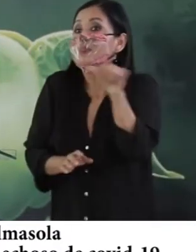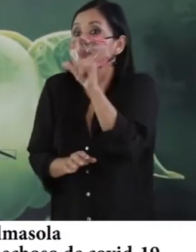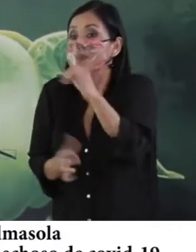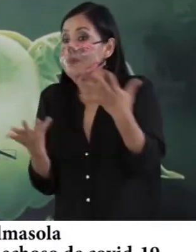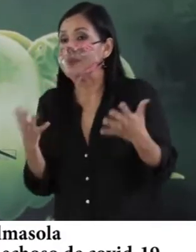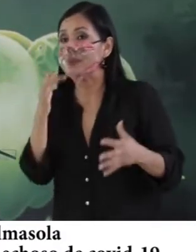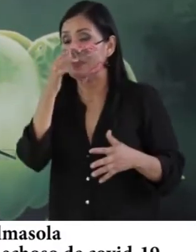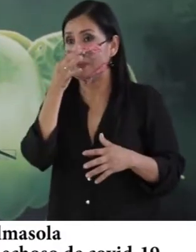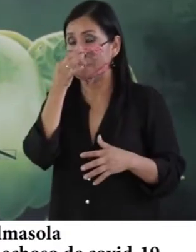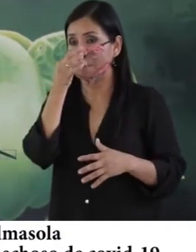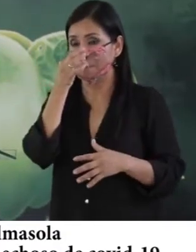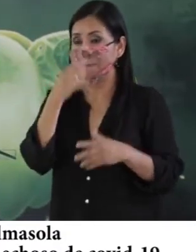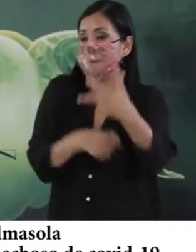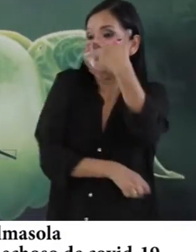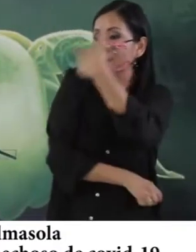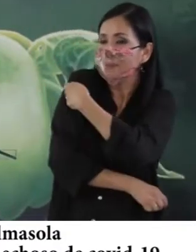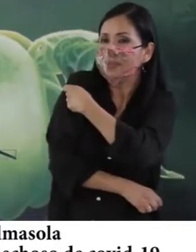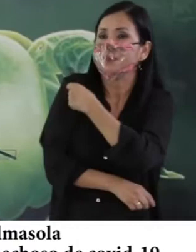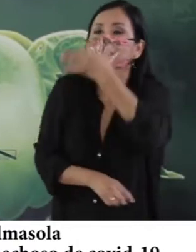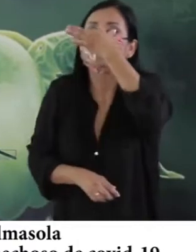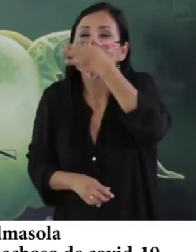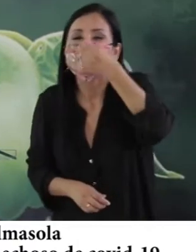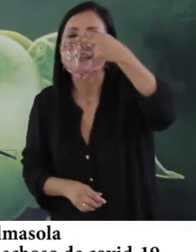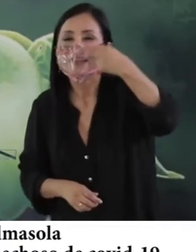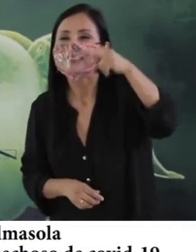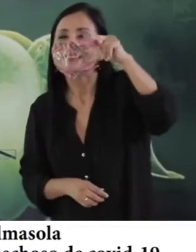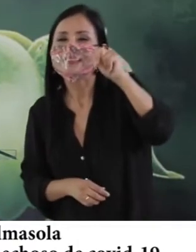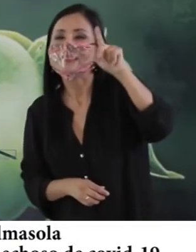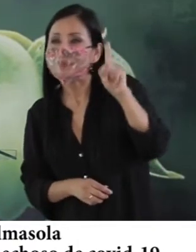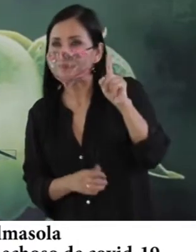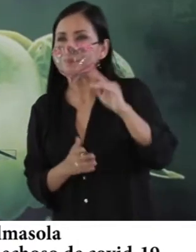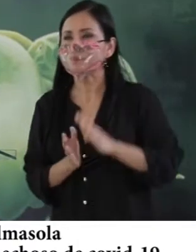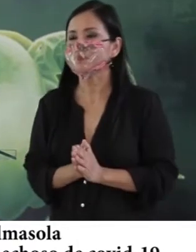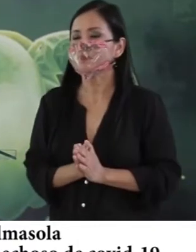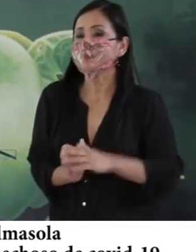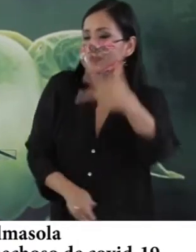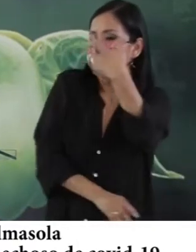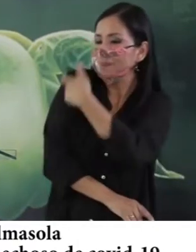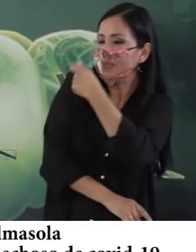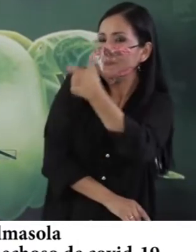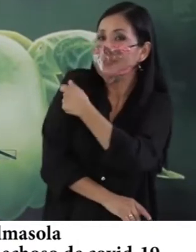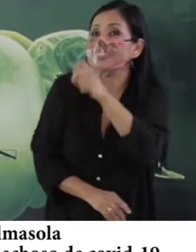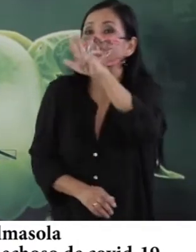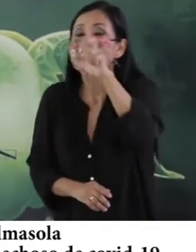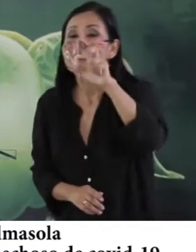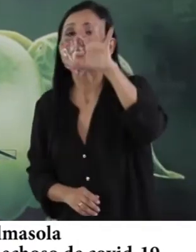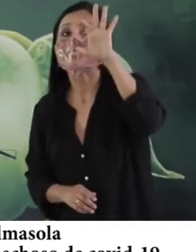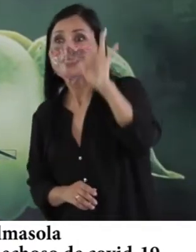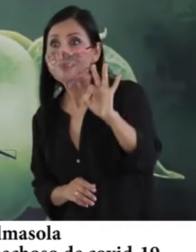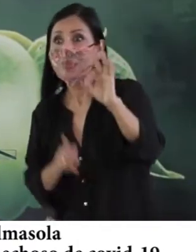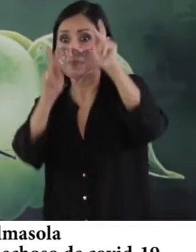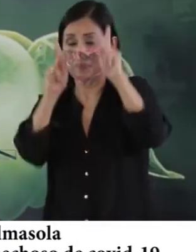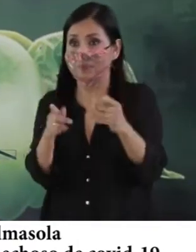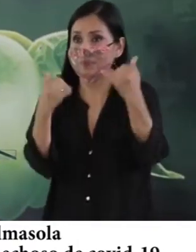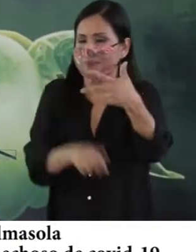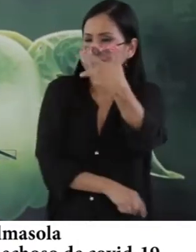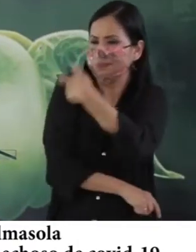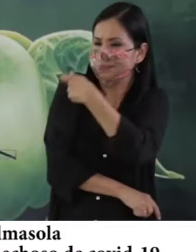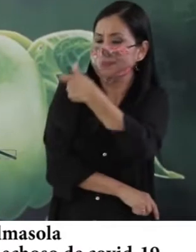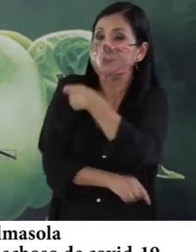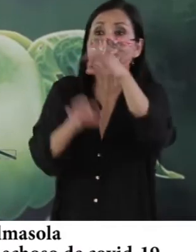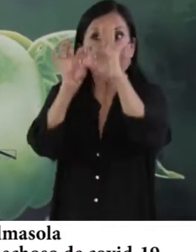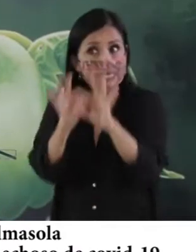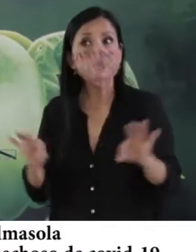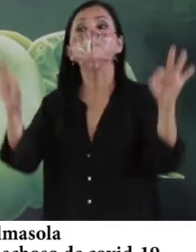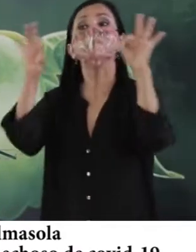hecho vacunación contra la influenza. Se han vacunado 309 personas hoy, que también es muy